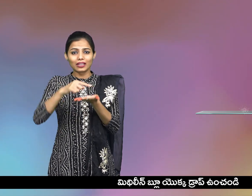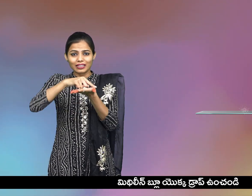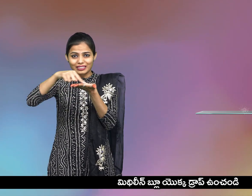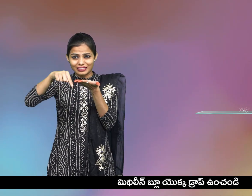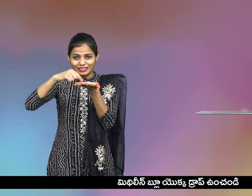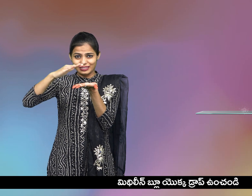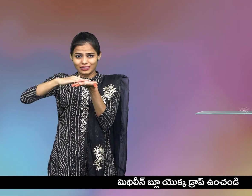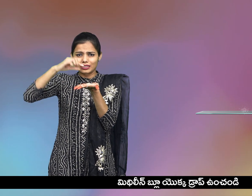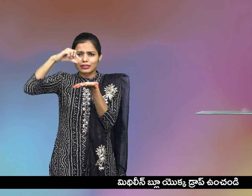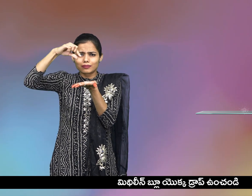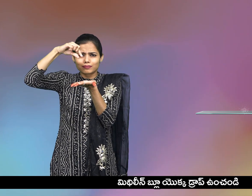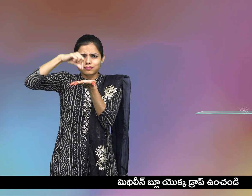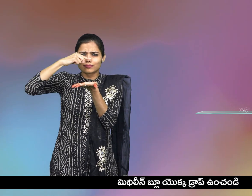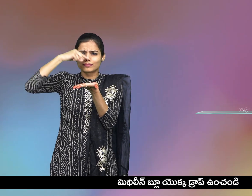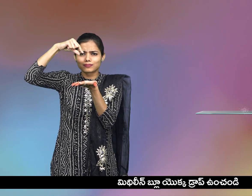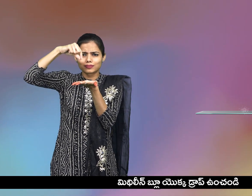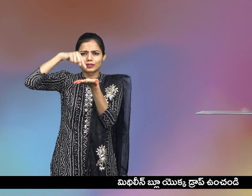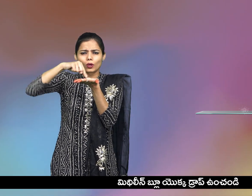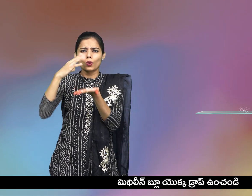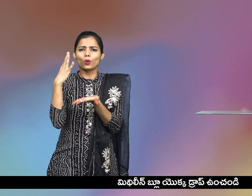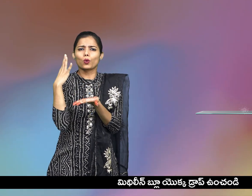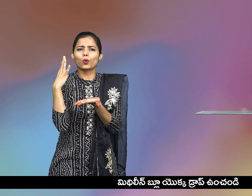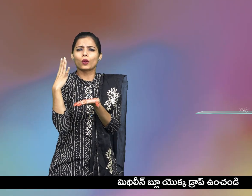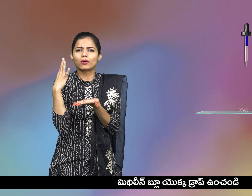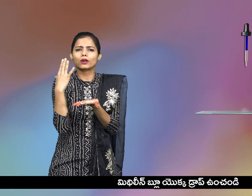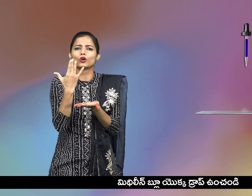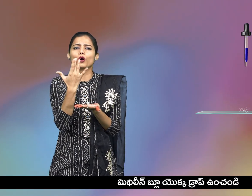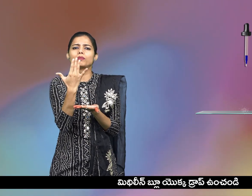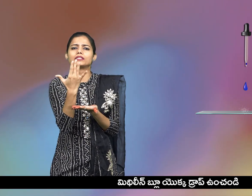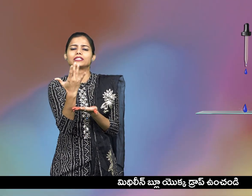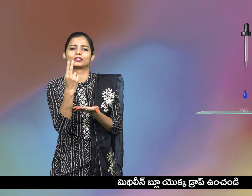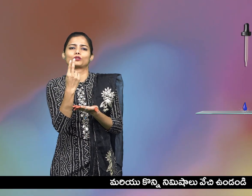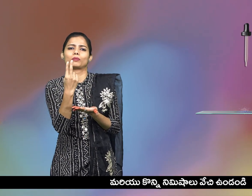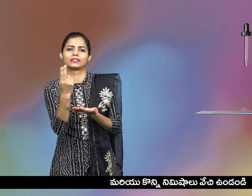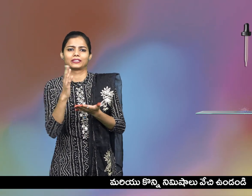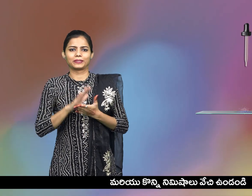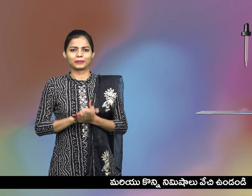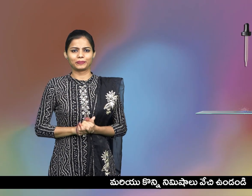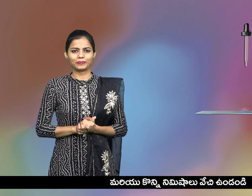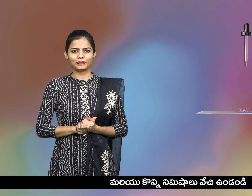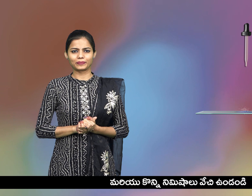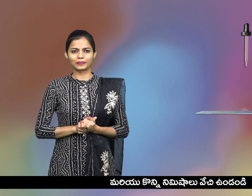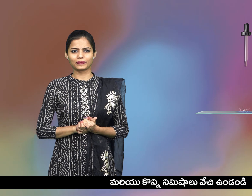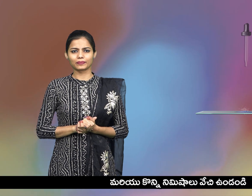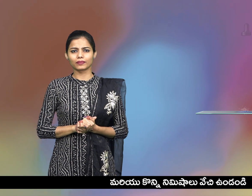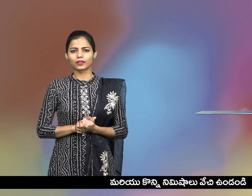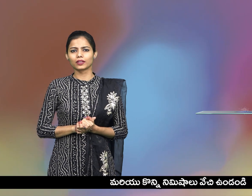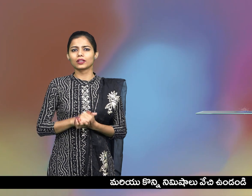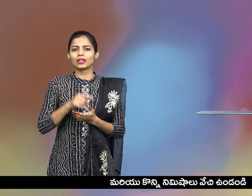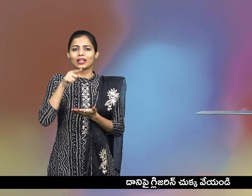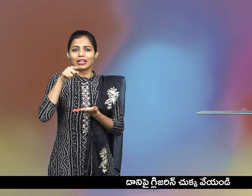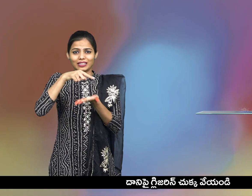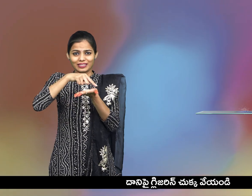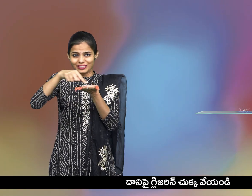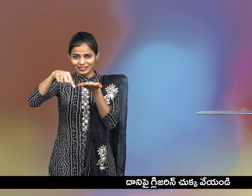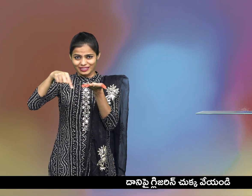అప్పుడు ఒక గాజు స్లైడ్ మీద మిథిలిన్ బ్లూ యొక్క డ్రాప్ ఉంచండి మరియు కొన్ని నిమిషాలు వేచి ఉండండి. దానిపై